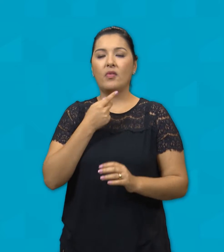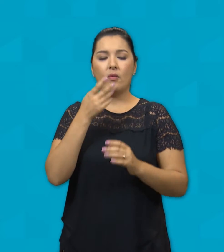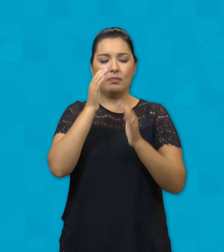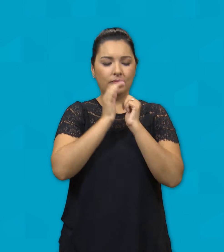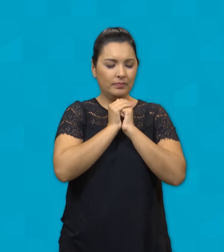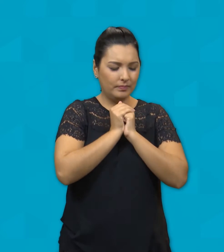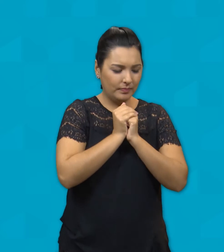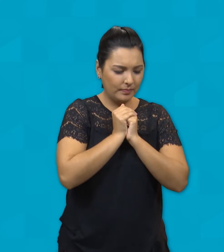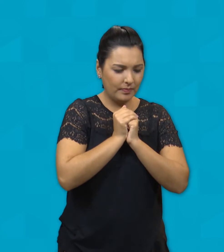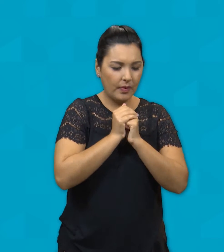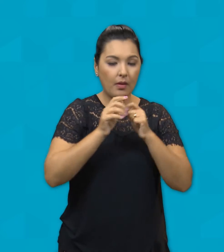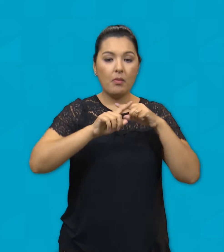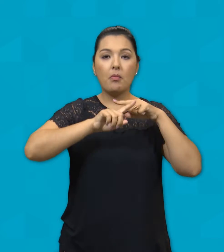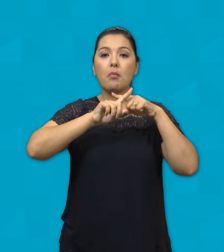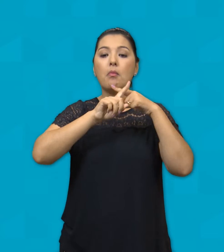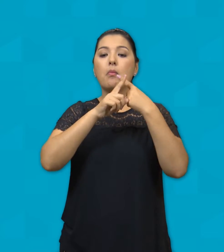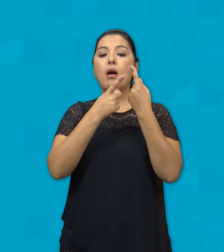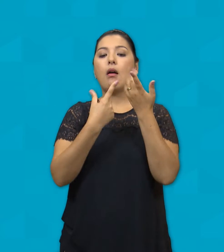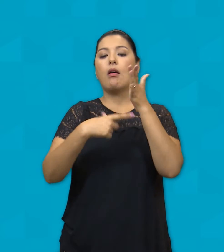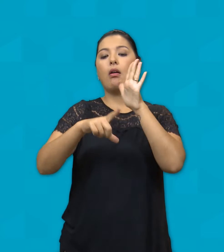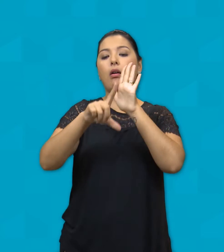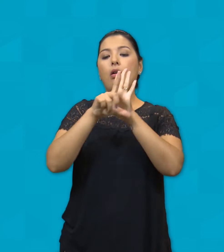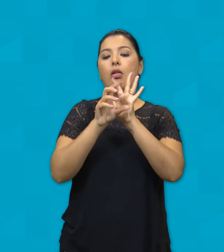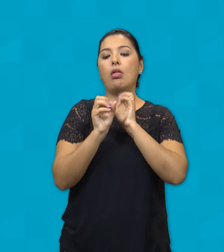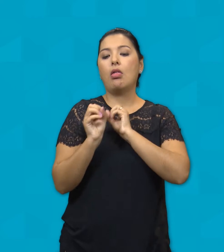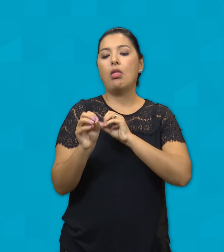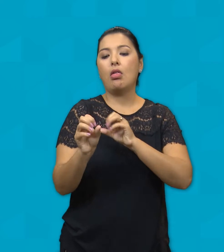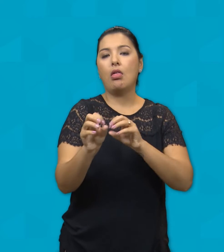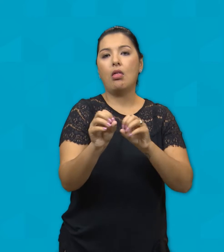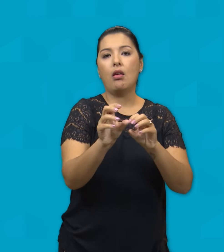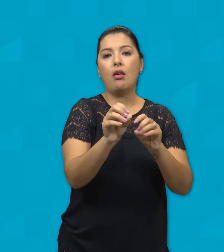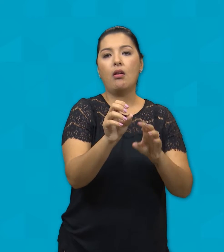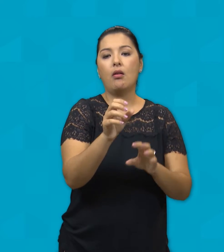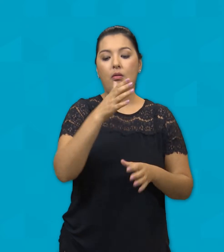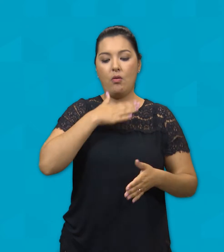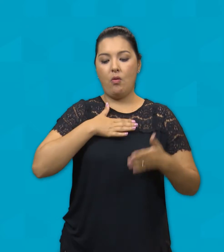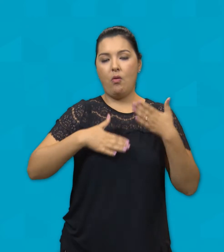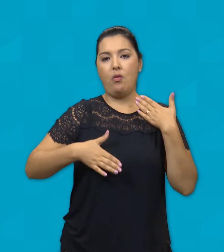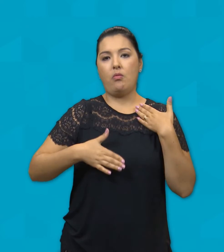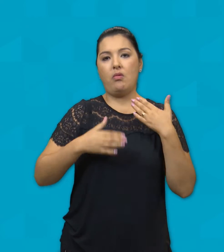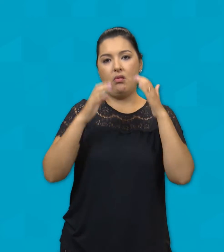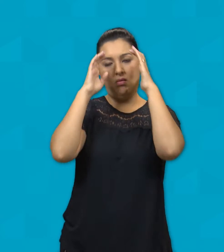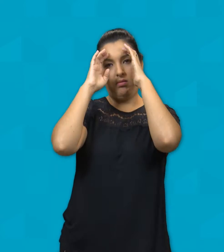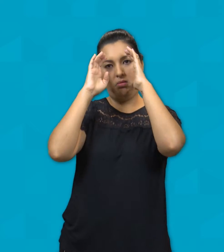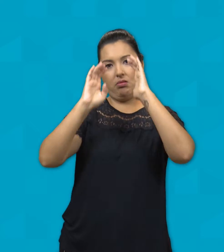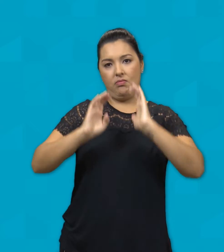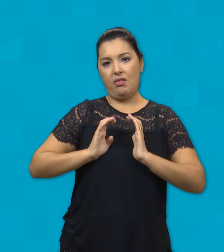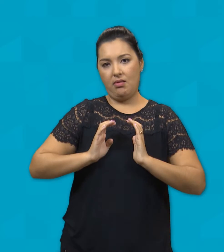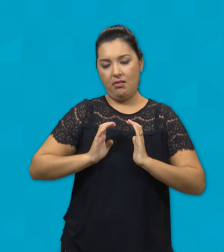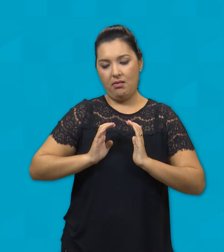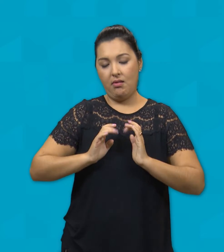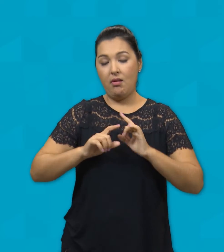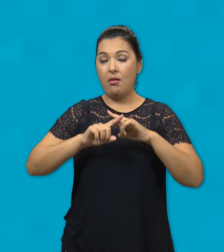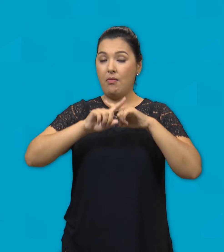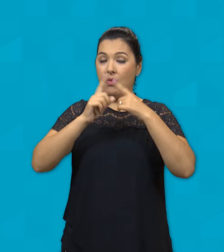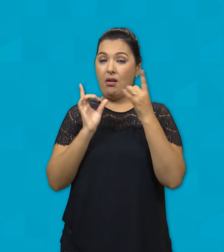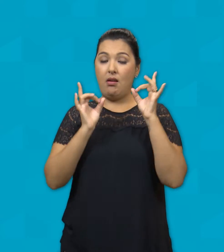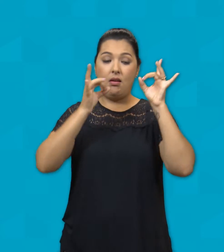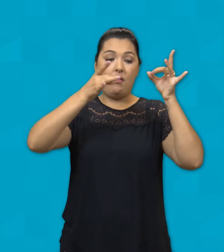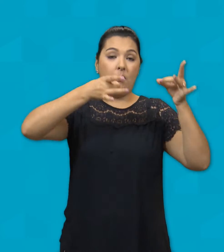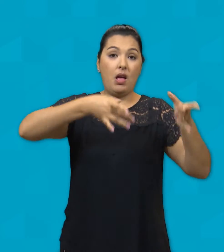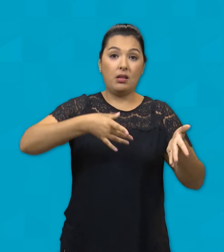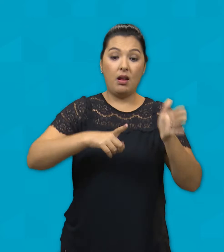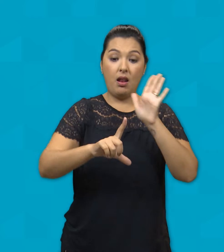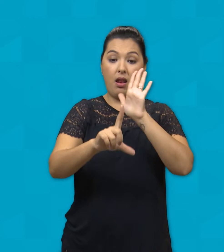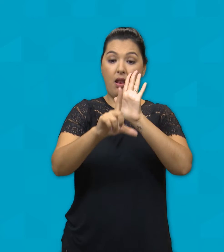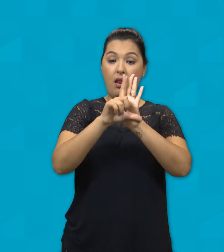prestam, pois as doutrinas que ensinam são preceitos humanos. Vós abandonais o